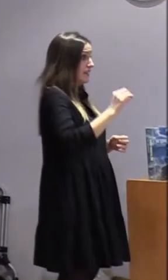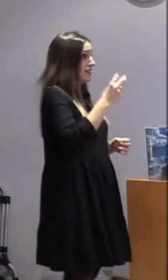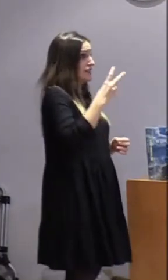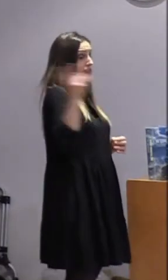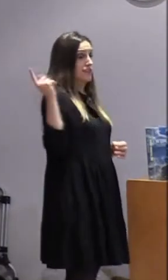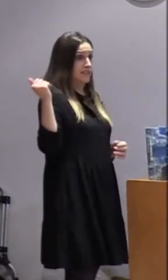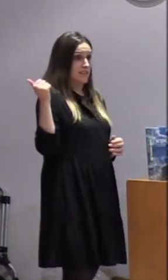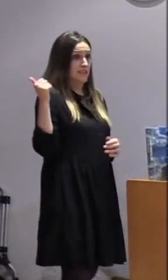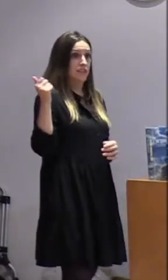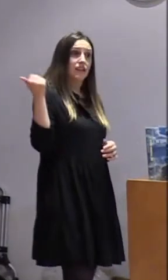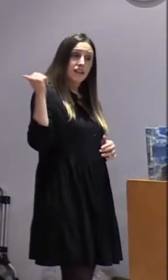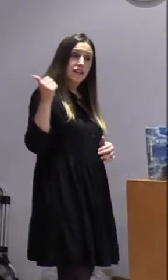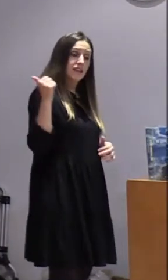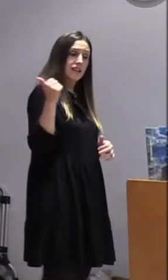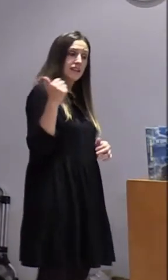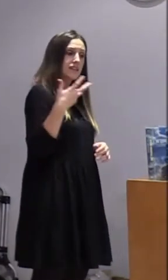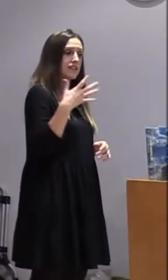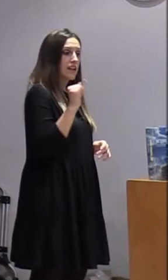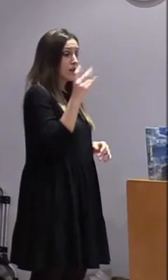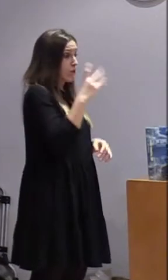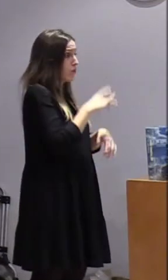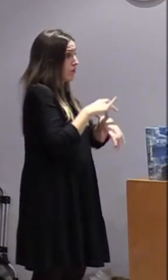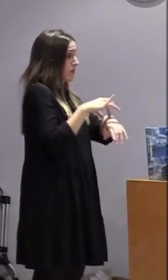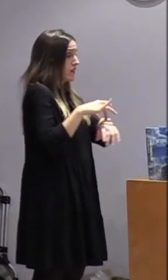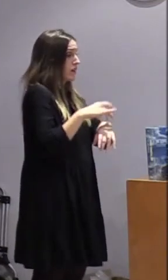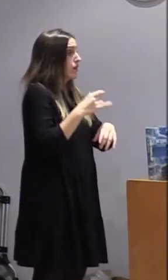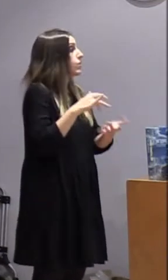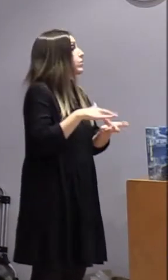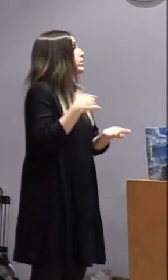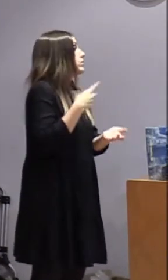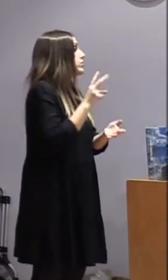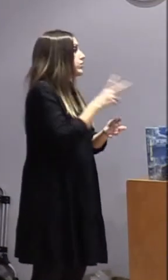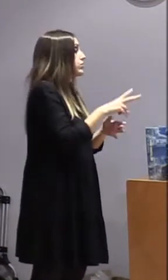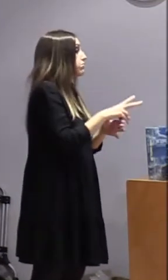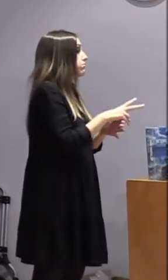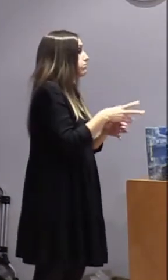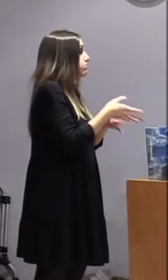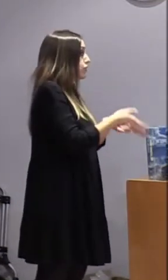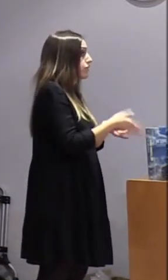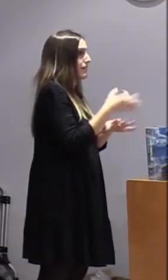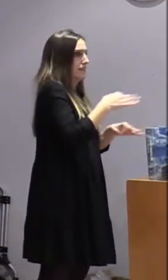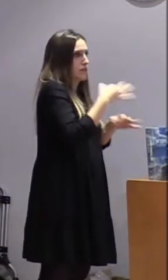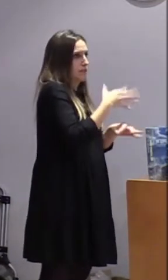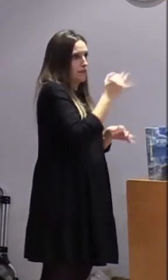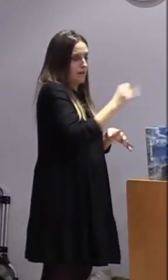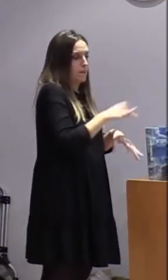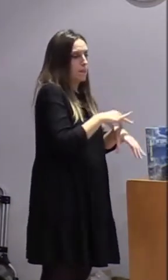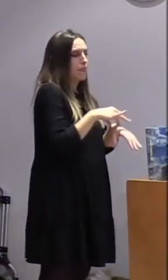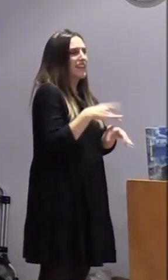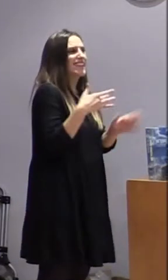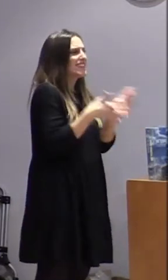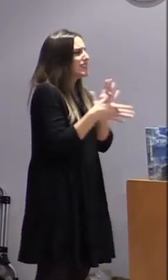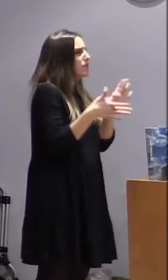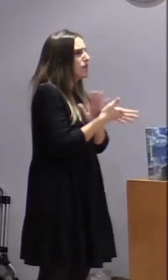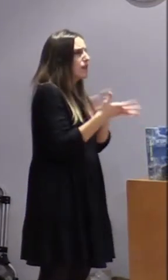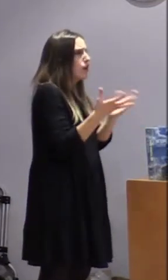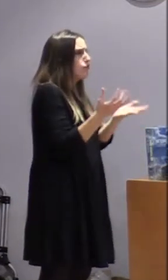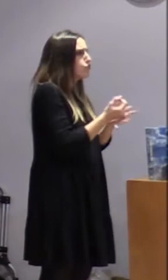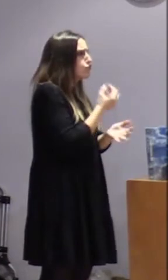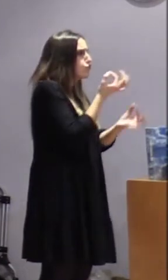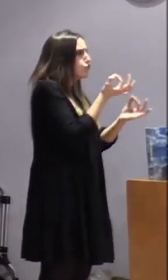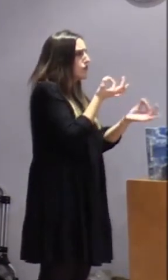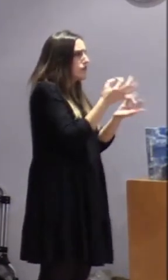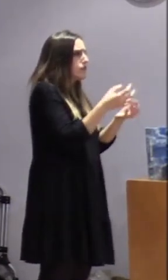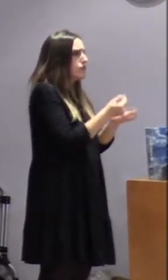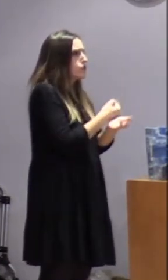este. Y en este suele haber un guía, la vez que yo he ido siempre está, y te cuenta con todo lujo de detalles lo que representa esta escena,